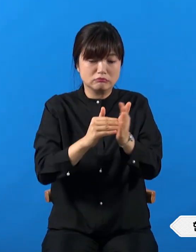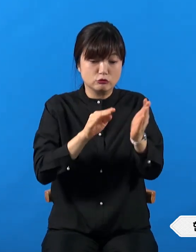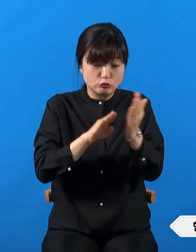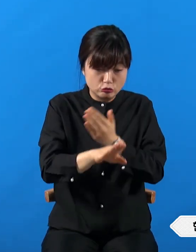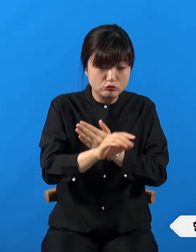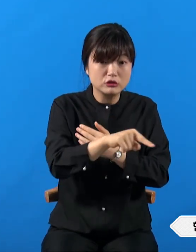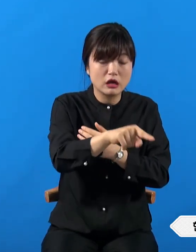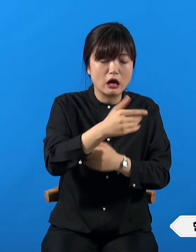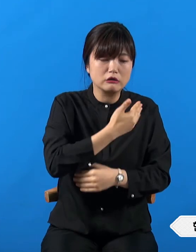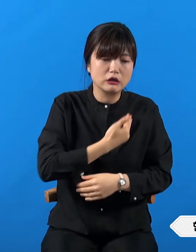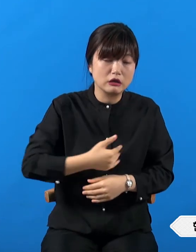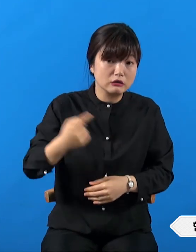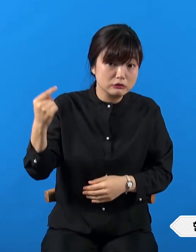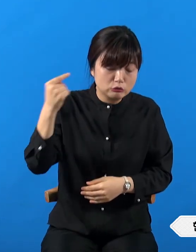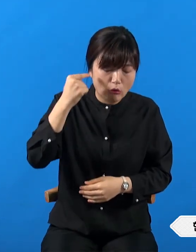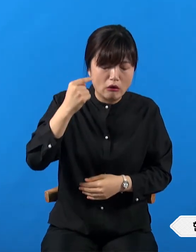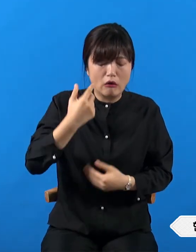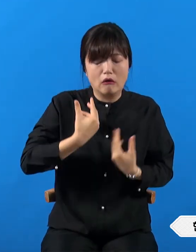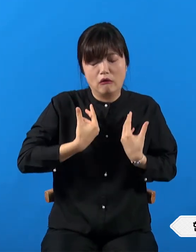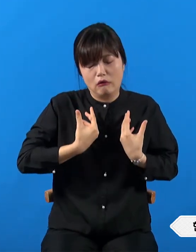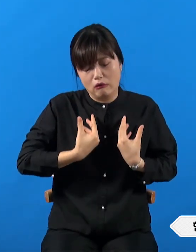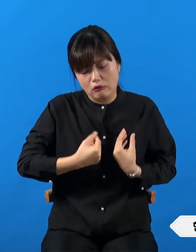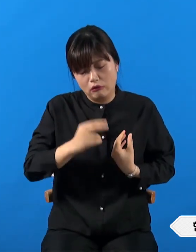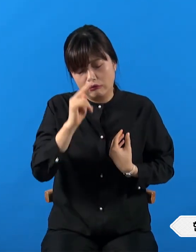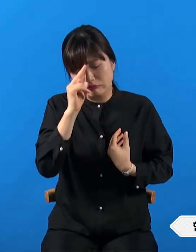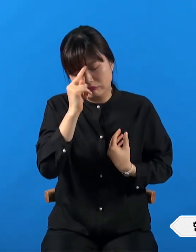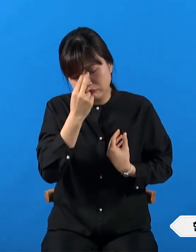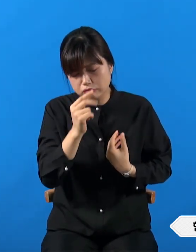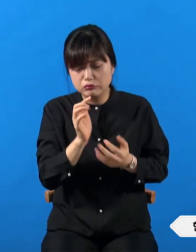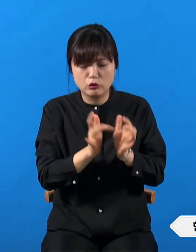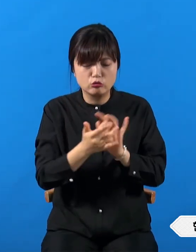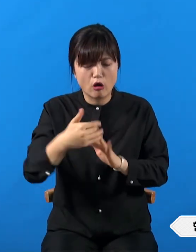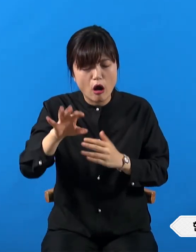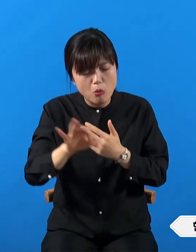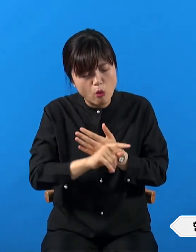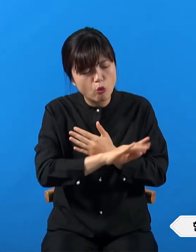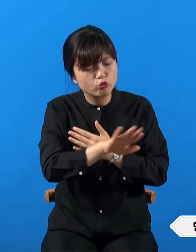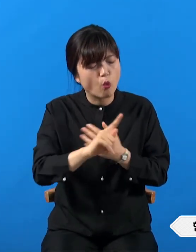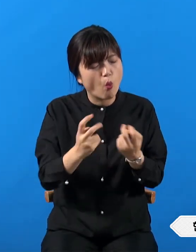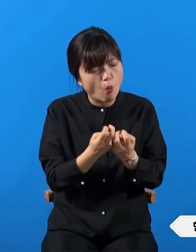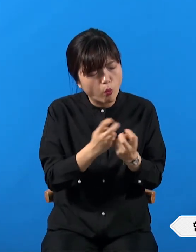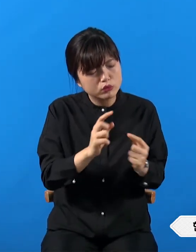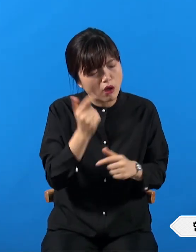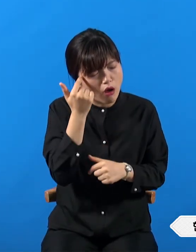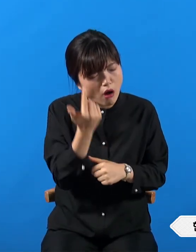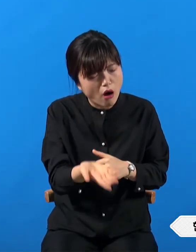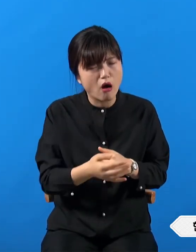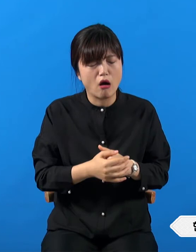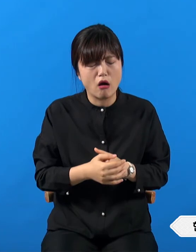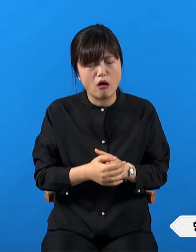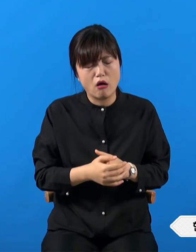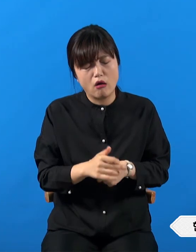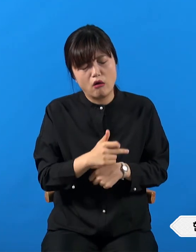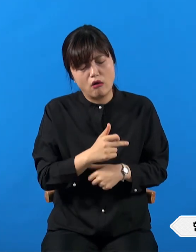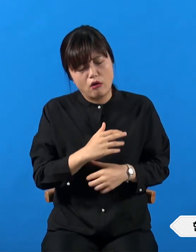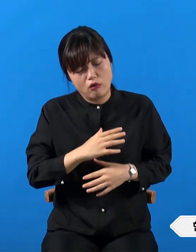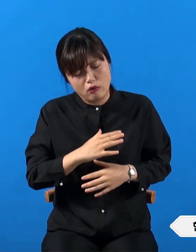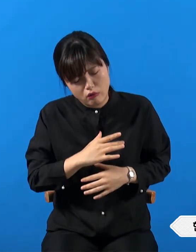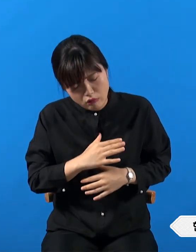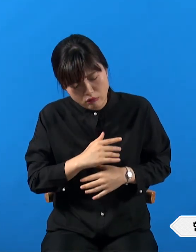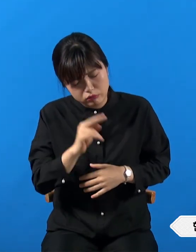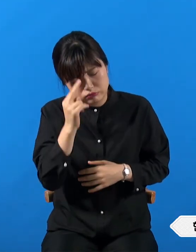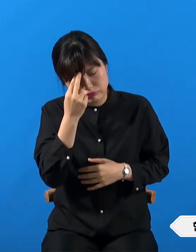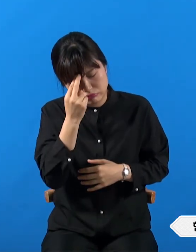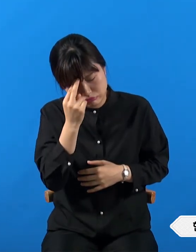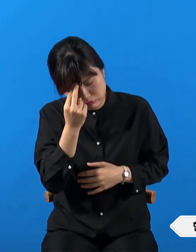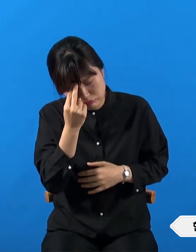큰 근심에 사로잡혔습니다. 예수님 가시고 나면 우리들끼리 어떻게 사나 큰 두려움과